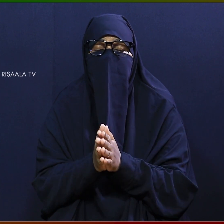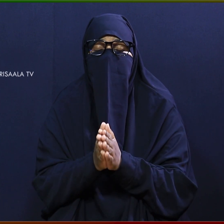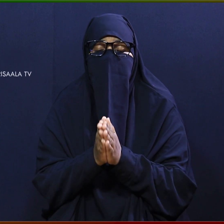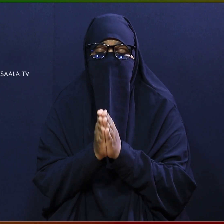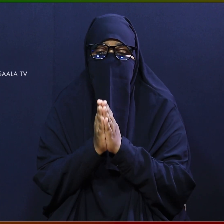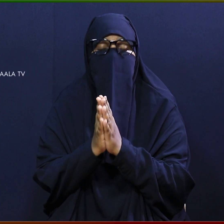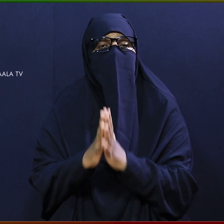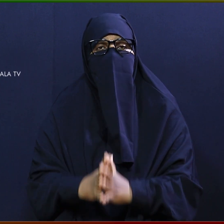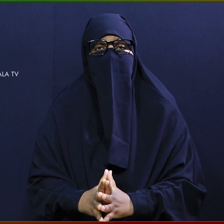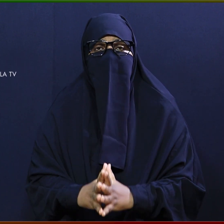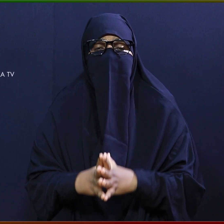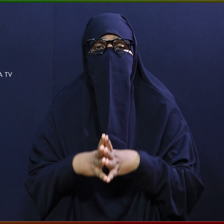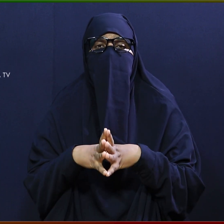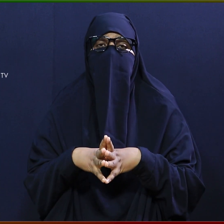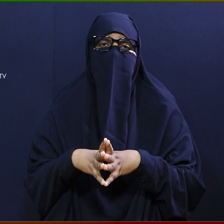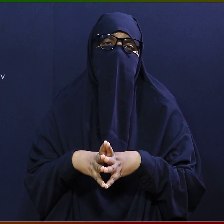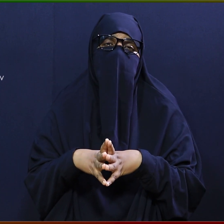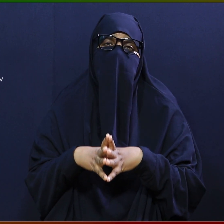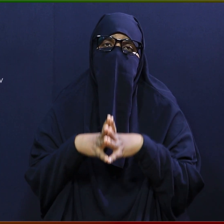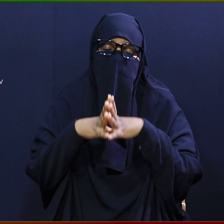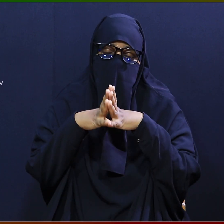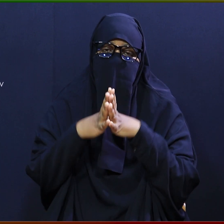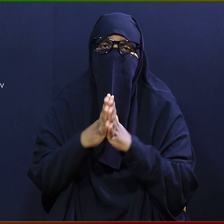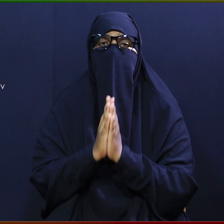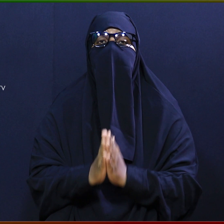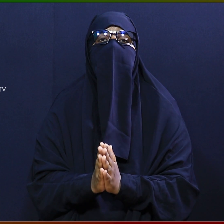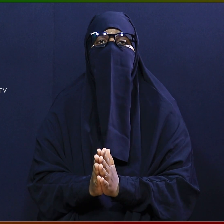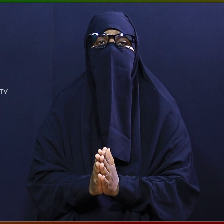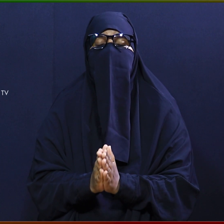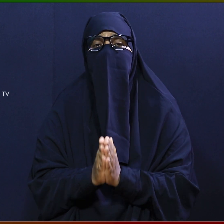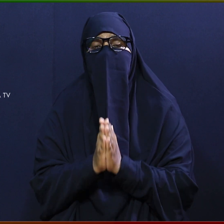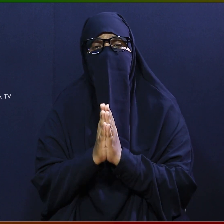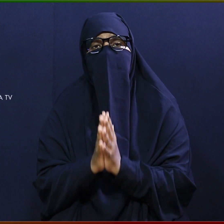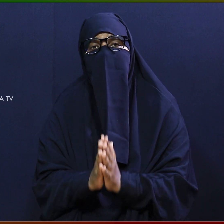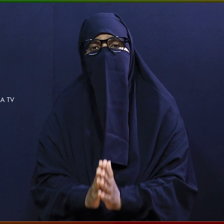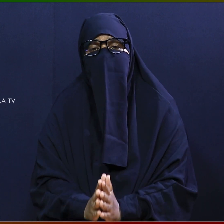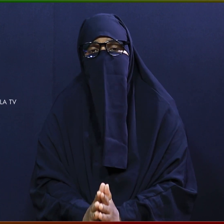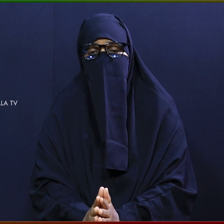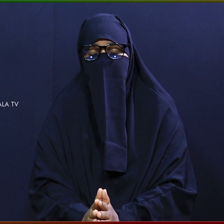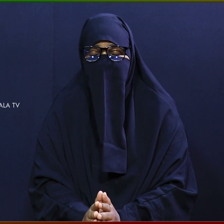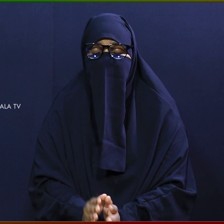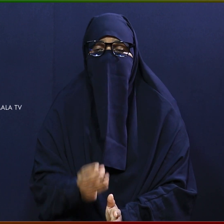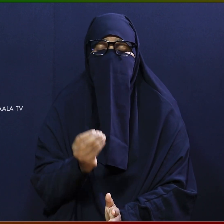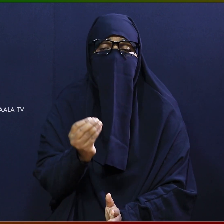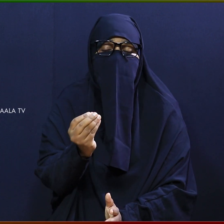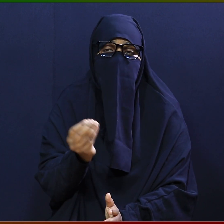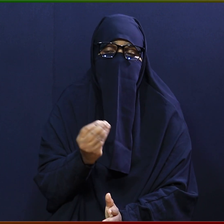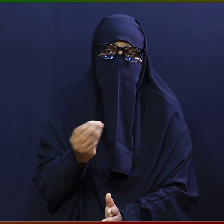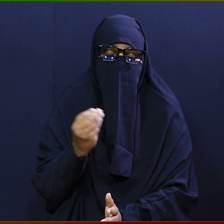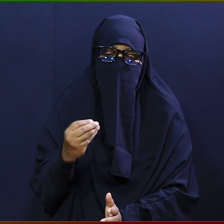leeyahay isqurxin isqurxinta ceeb ma ahlaak isqurxinta khaldana diidanahay inaa kiimika jirkaaga ula tagto sababta midabkaaga